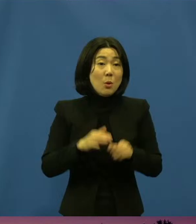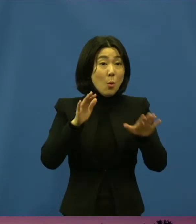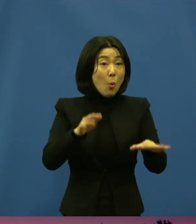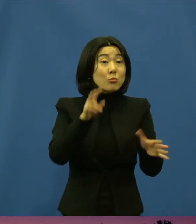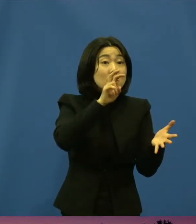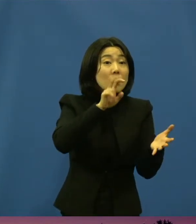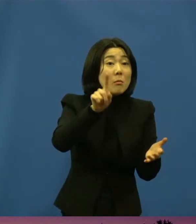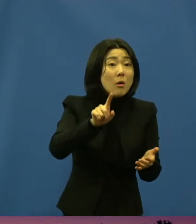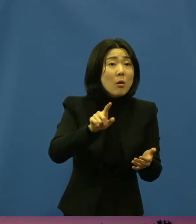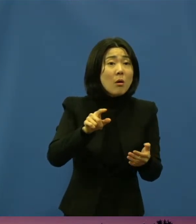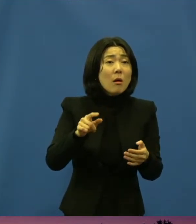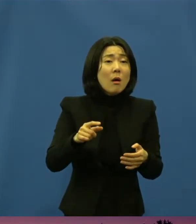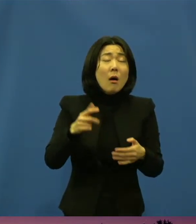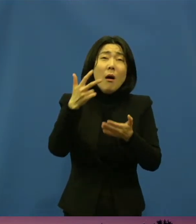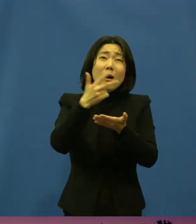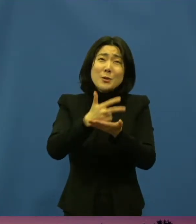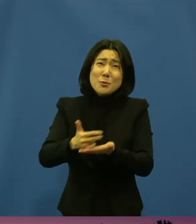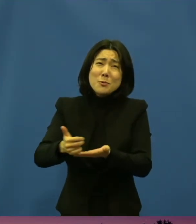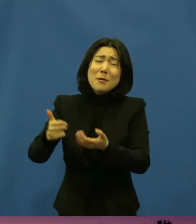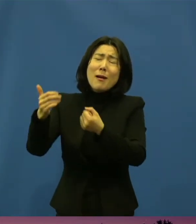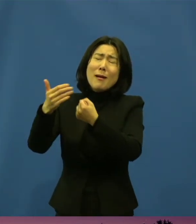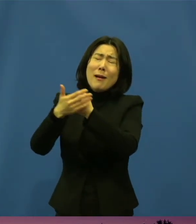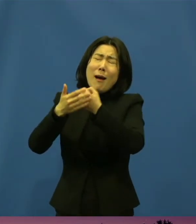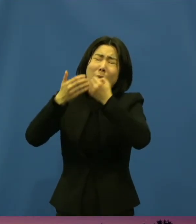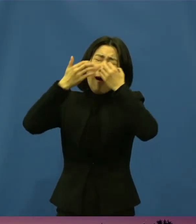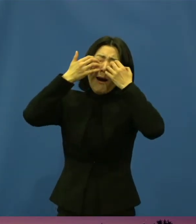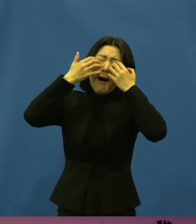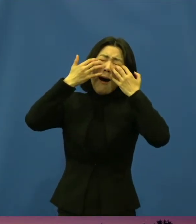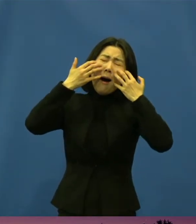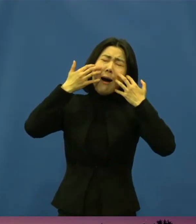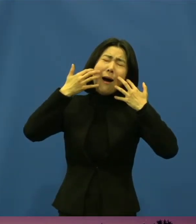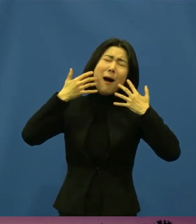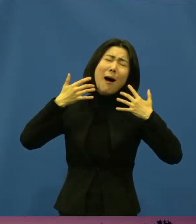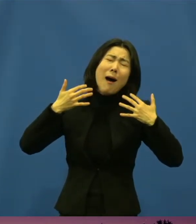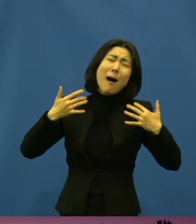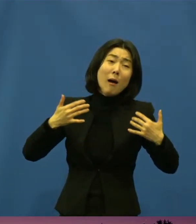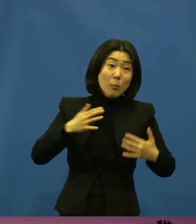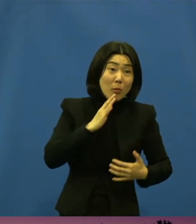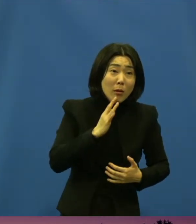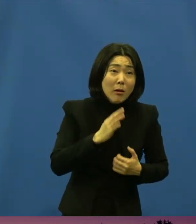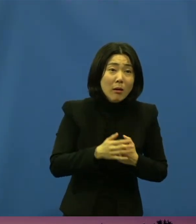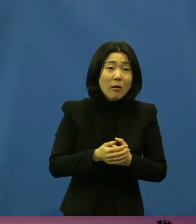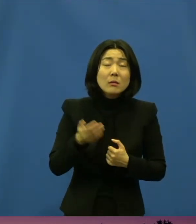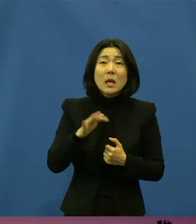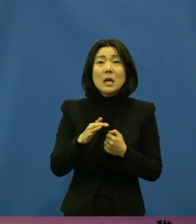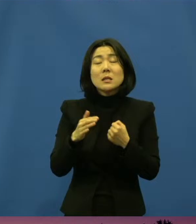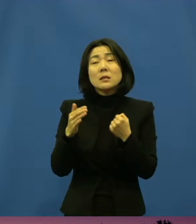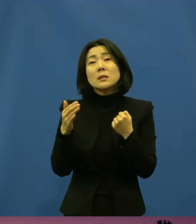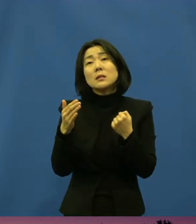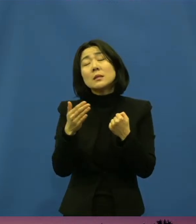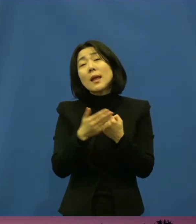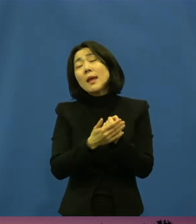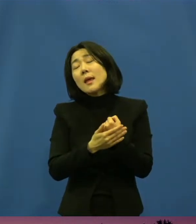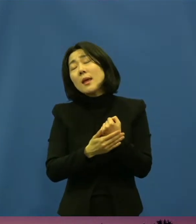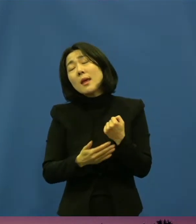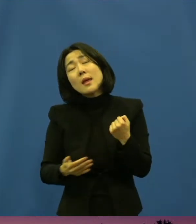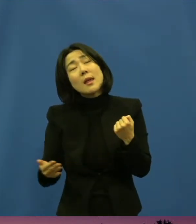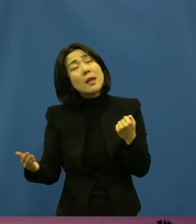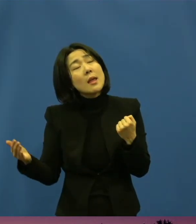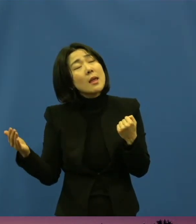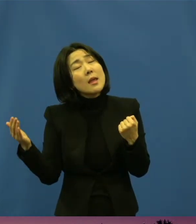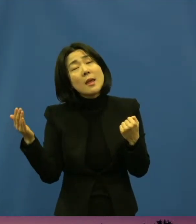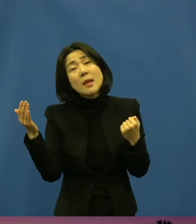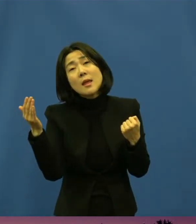그죠? 무덤덤하게 부르는 거, 무덤덤하게. 설교를 듣는데 집중하지 않아요. 귀에 잘 안 들어와.